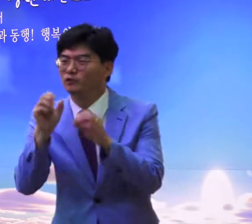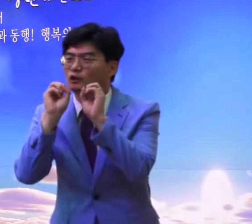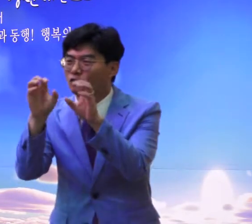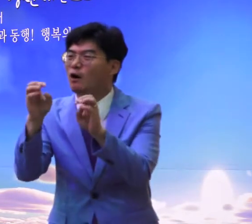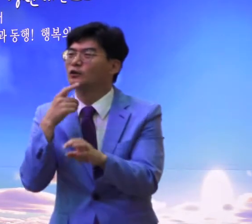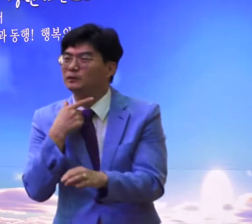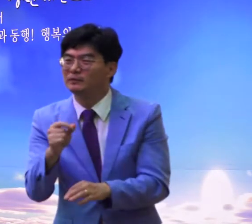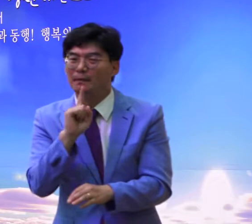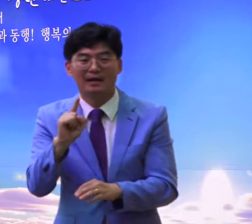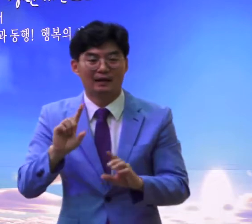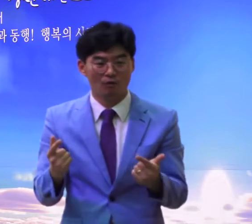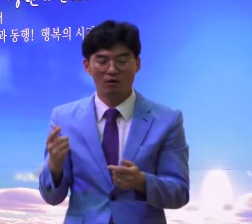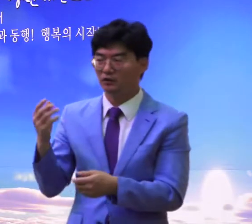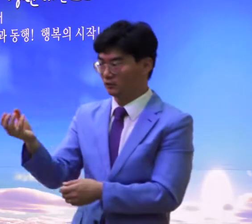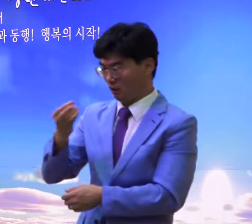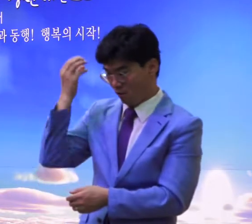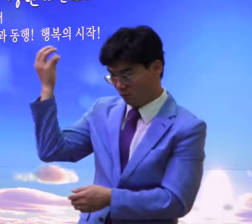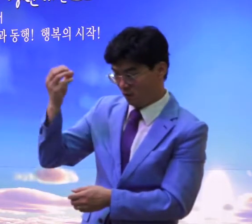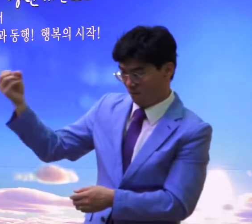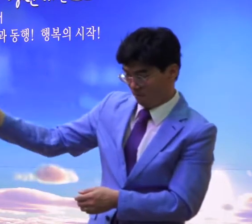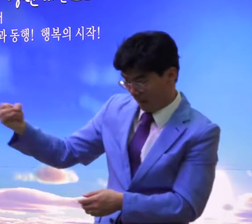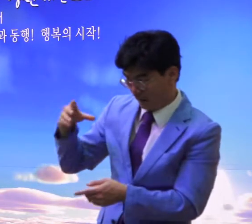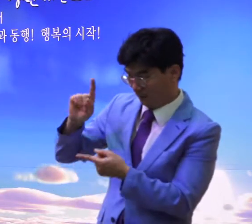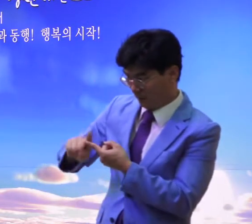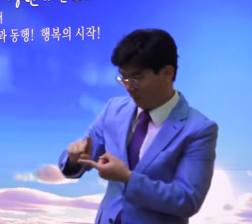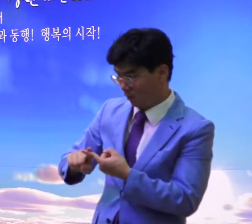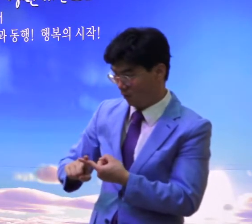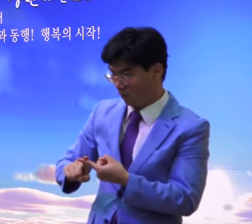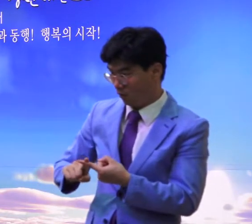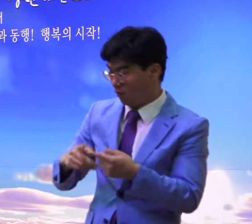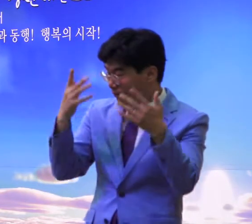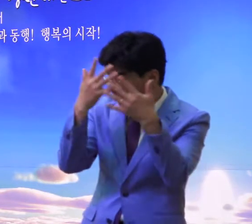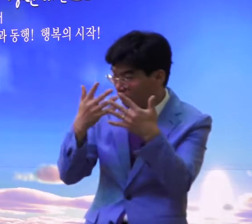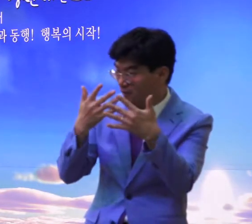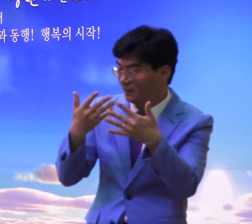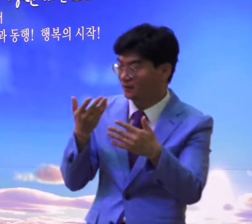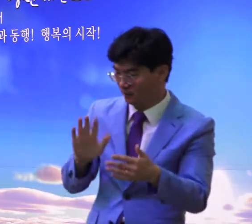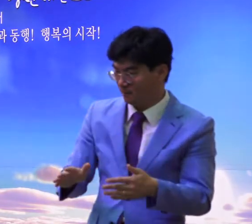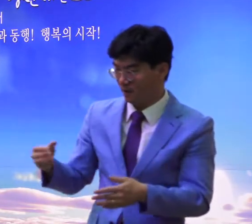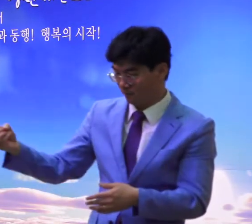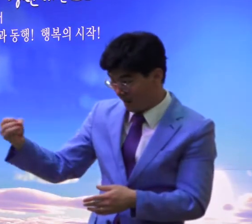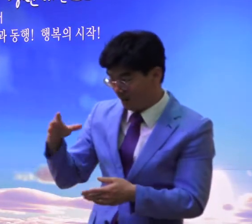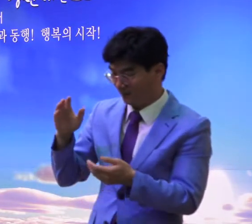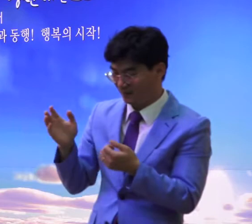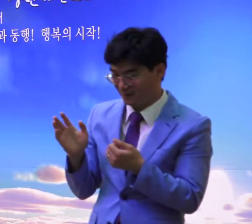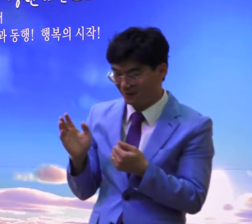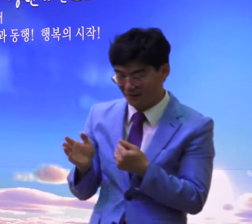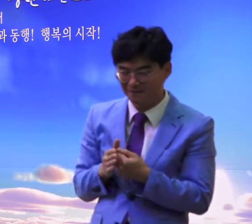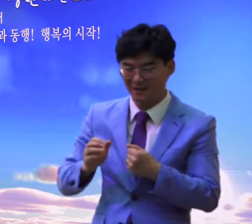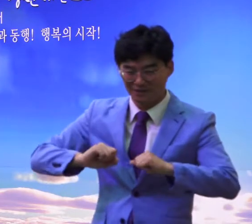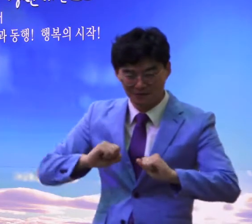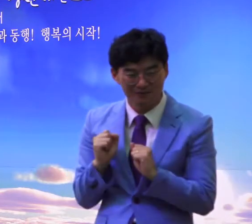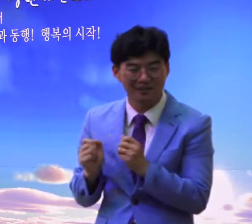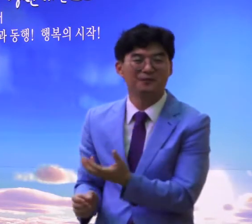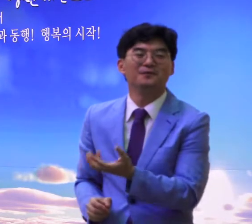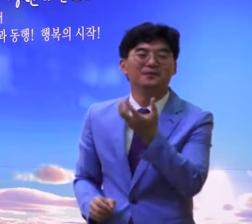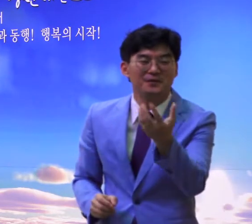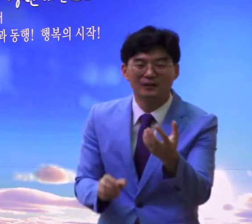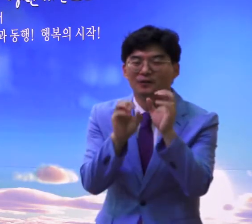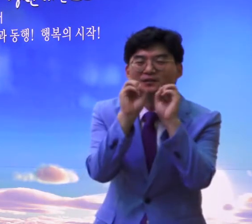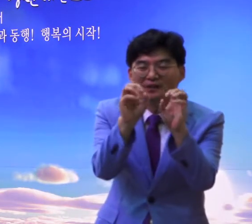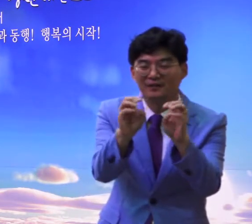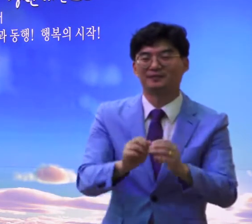때에 성령의 인도하심, 성령께서 주시는 말씀을 따라서 걸었던 것입니다. 어떤 신학자는 사도